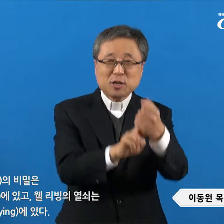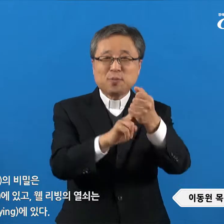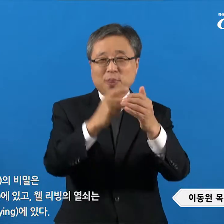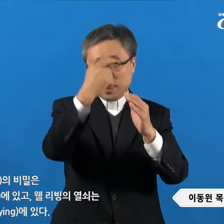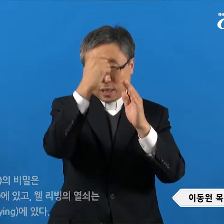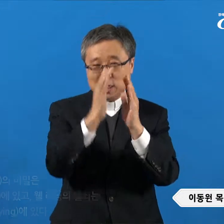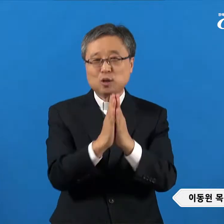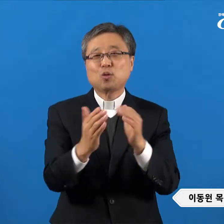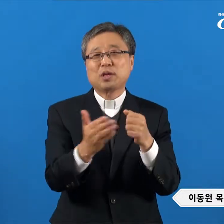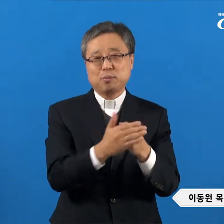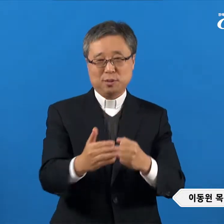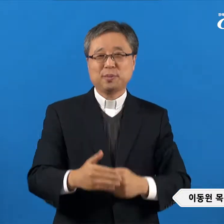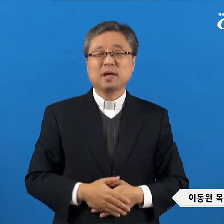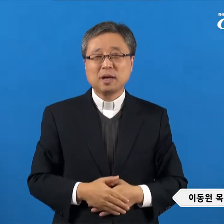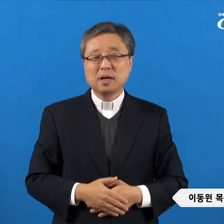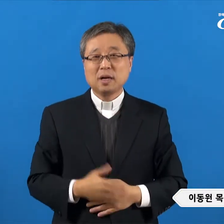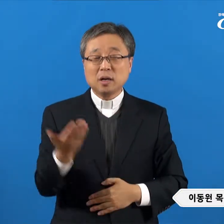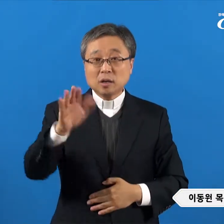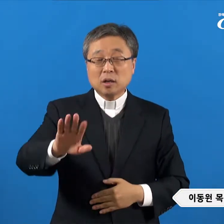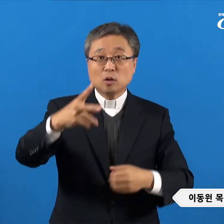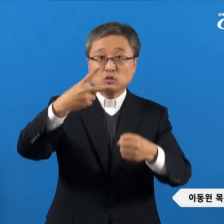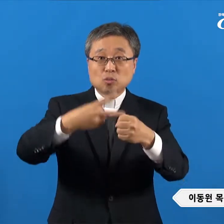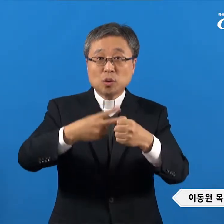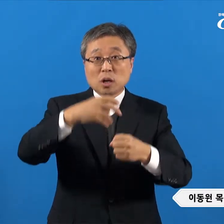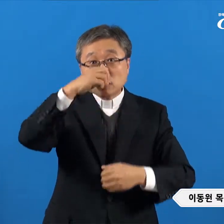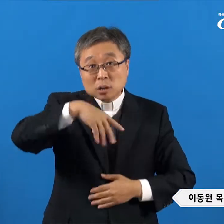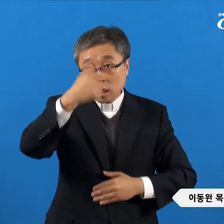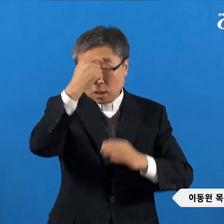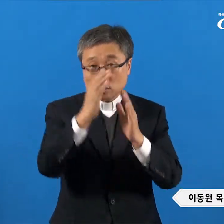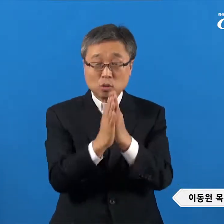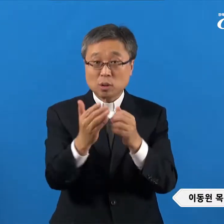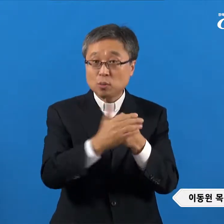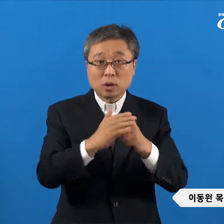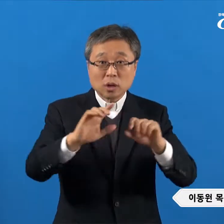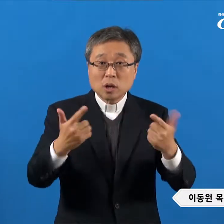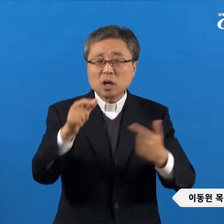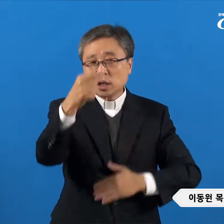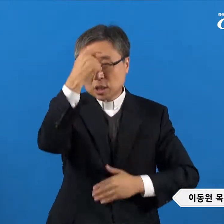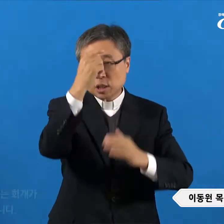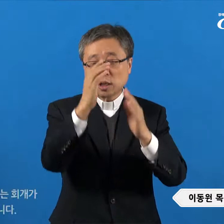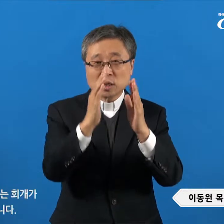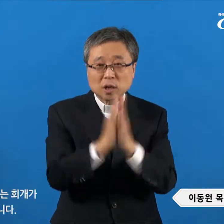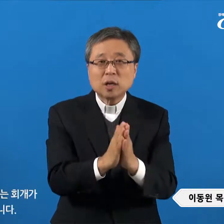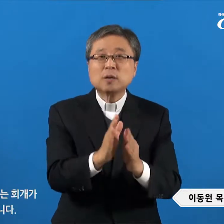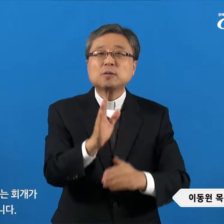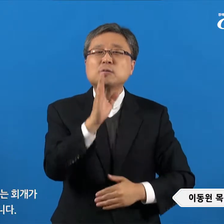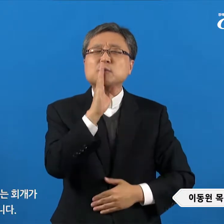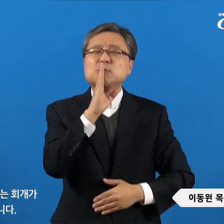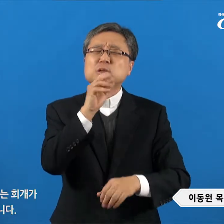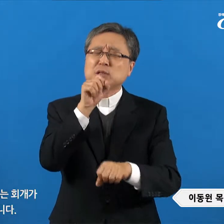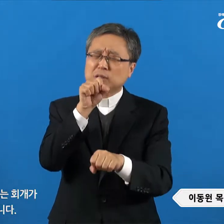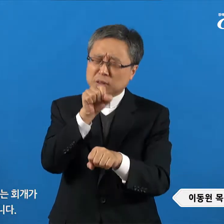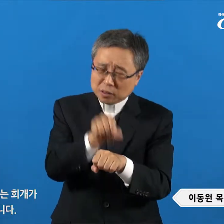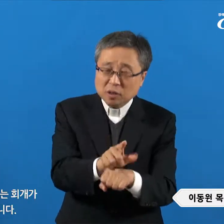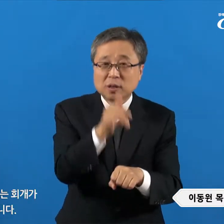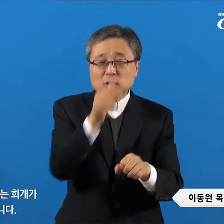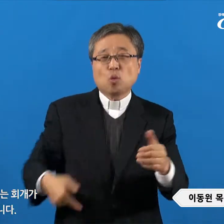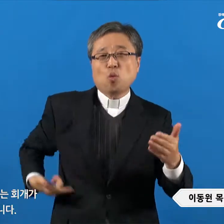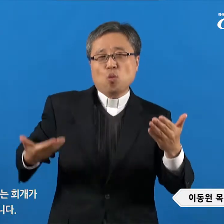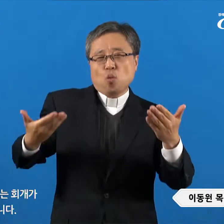기도 때문이에요. 기도. 그러나 두 번째로 그냥 기도 때문이 아니라 그 기도에 진정성 있는 회개가